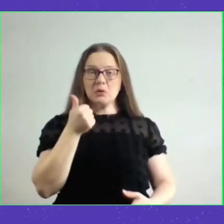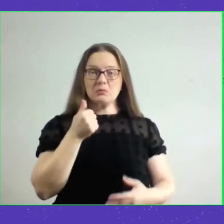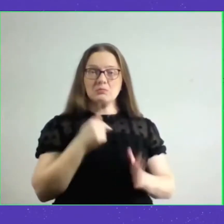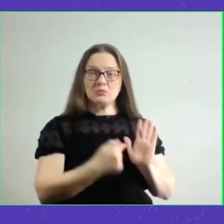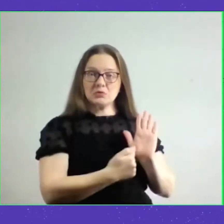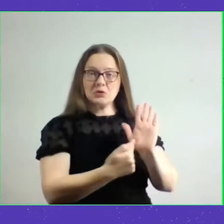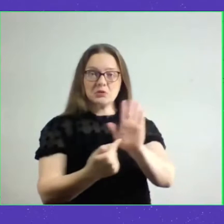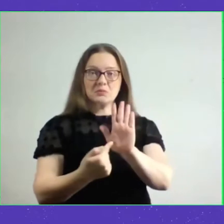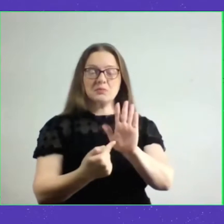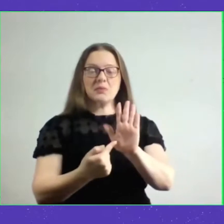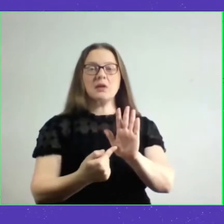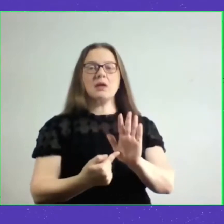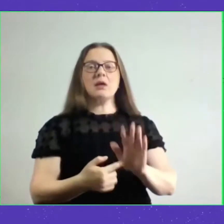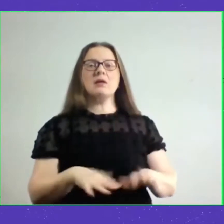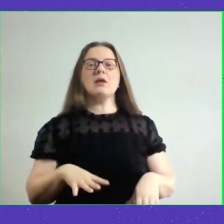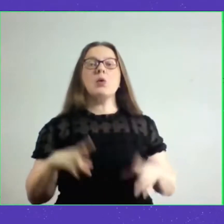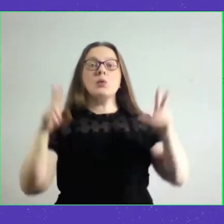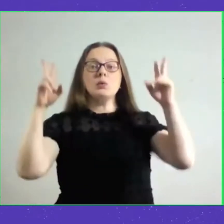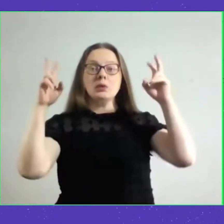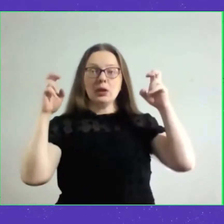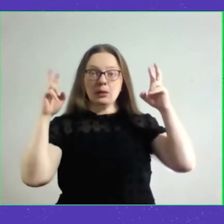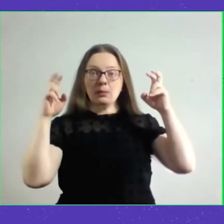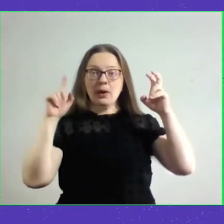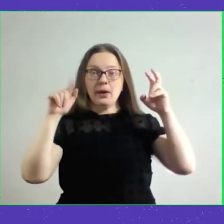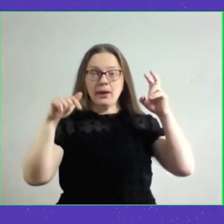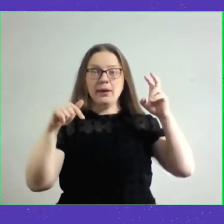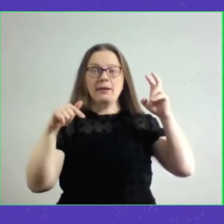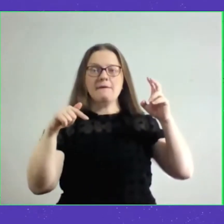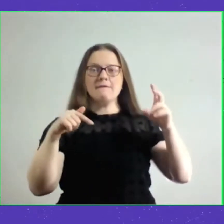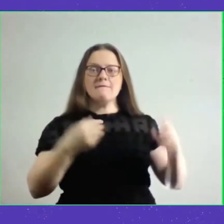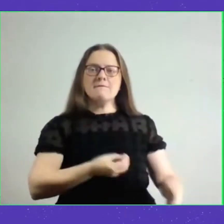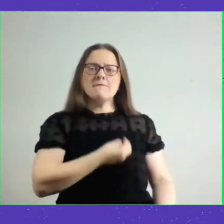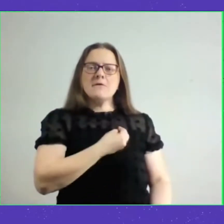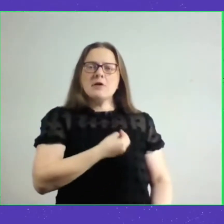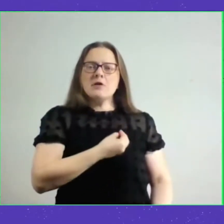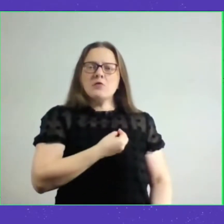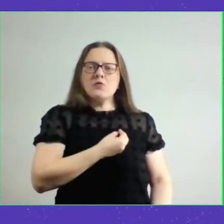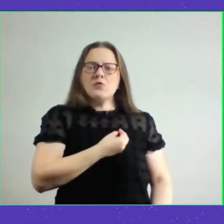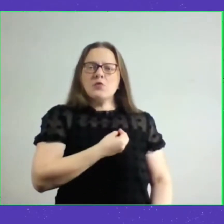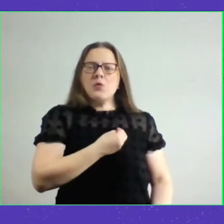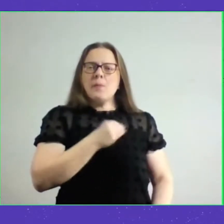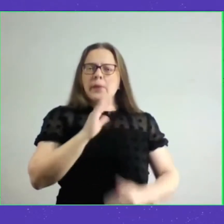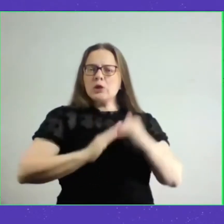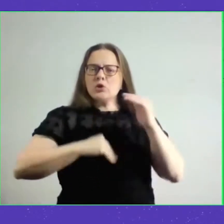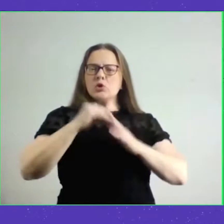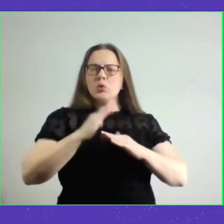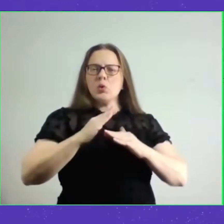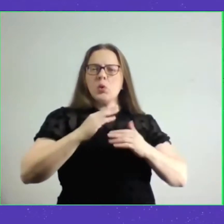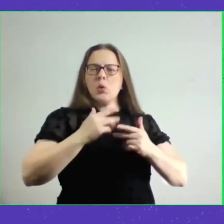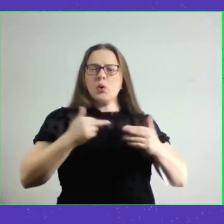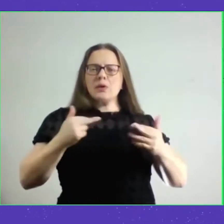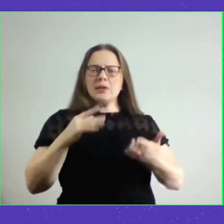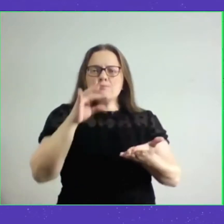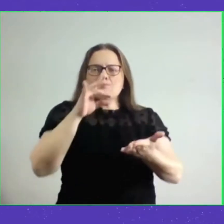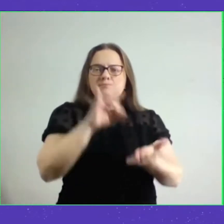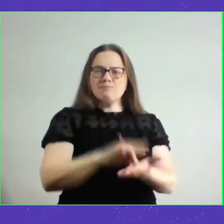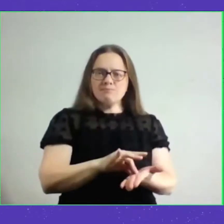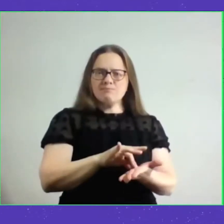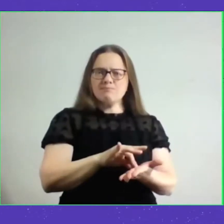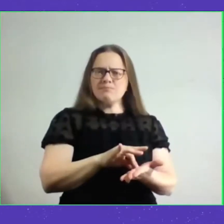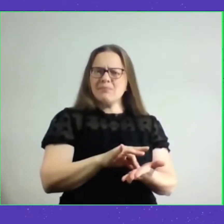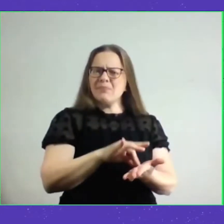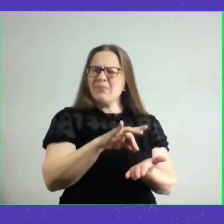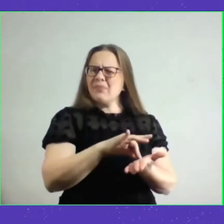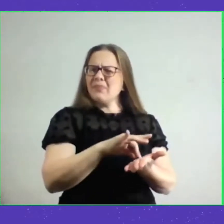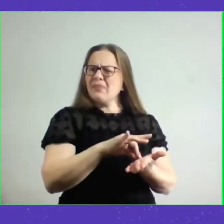real. Então, o que é real? Primeira coisa que nós precisamos nos perguntar